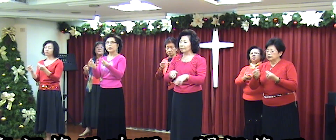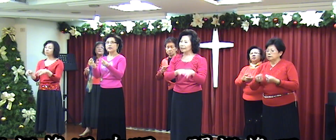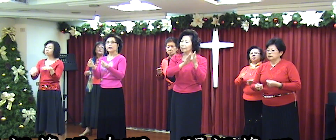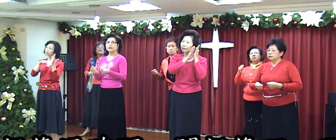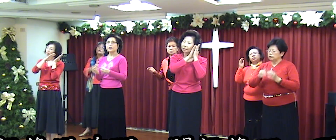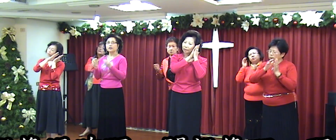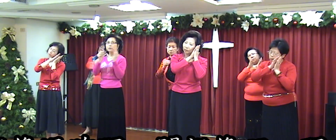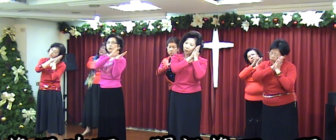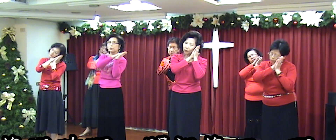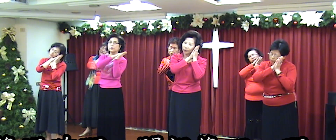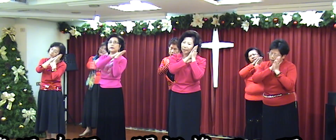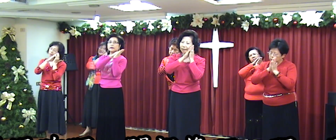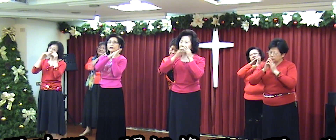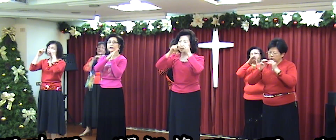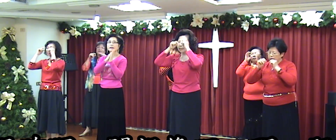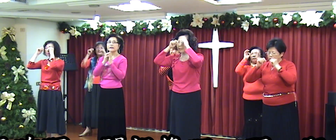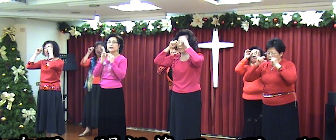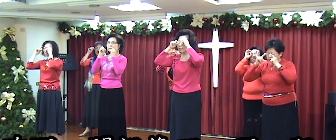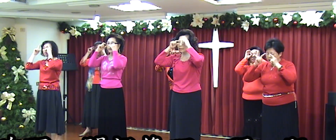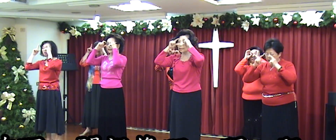亲像分一星，